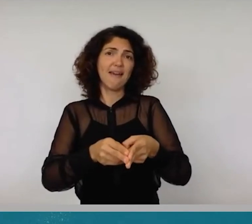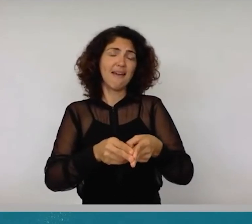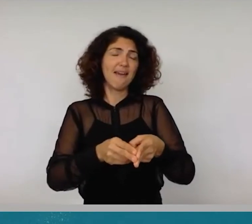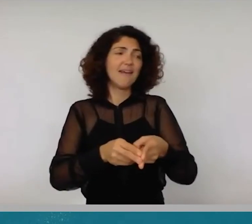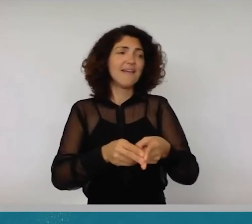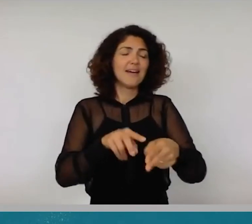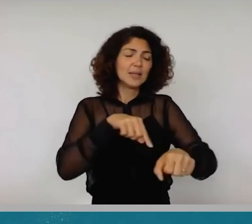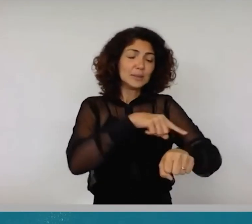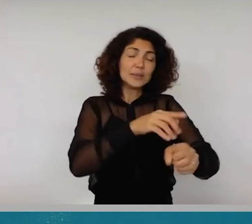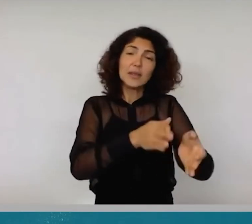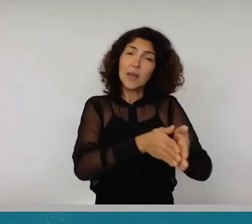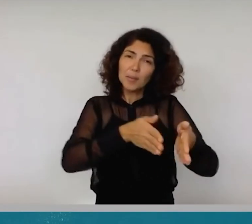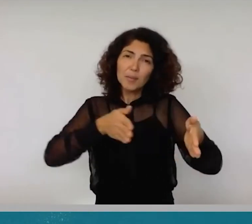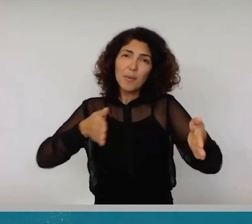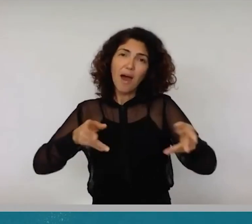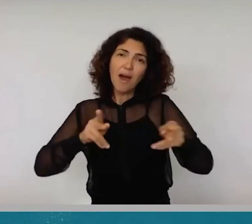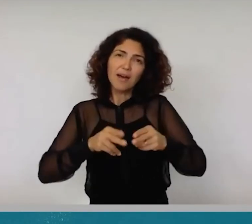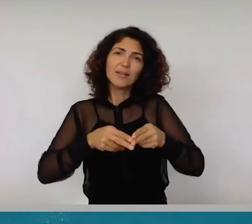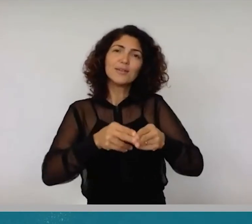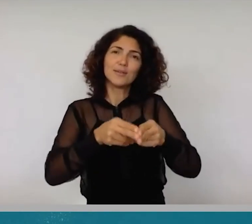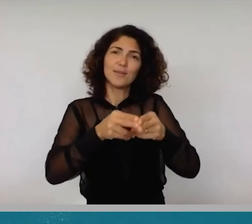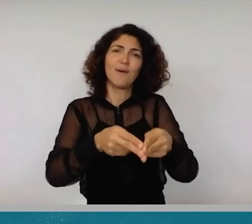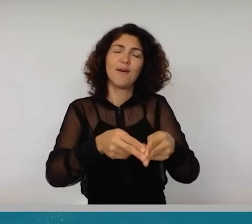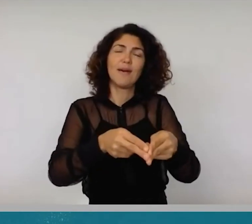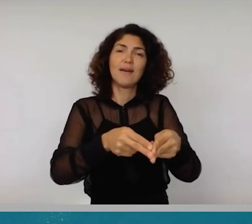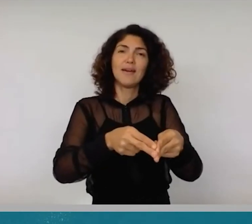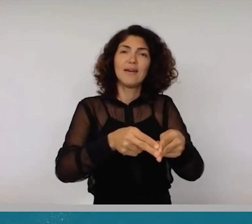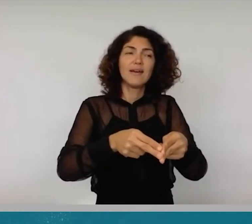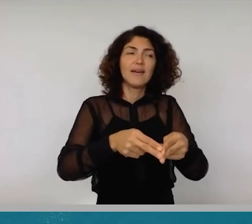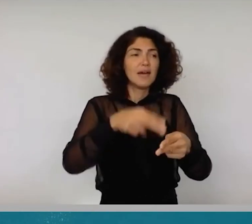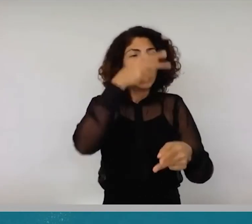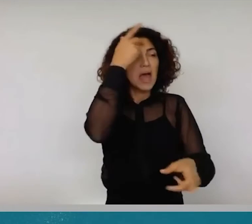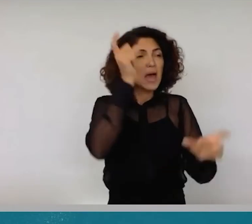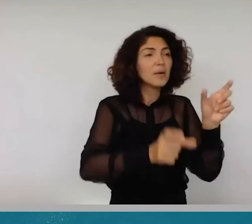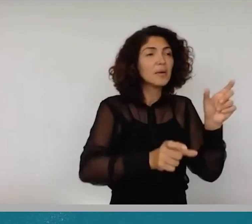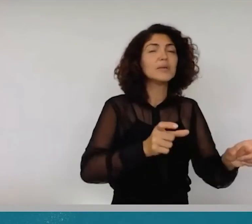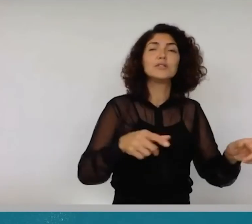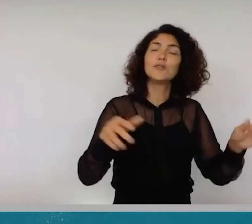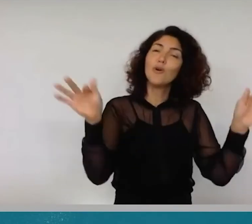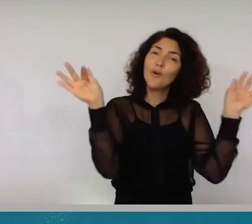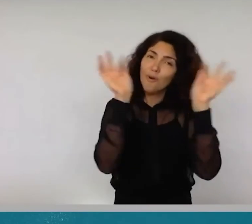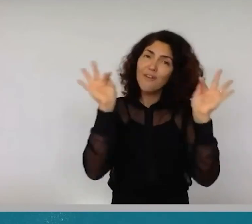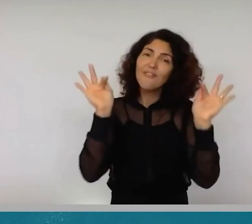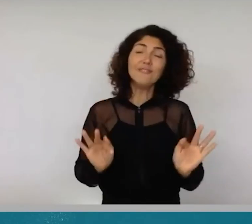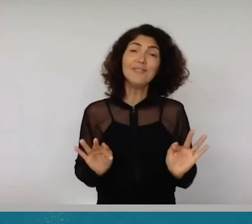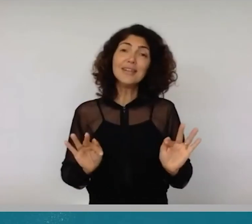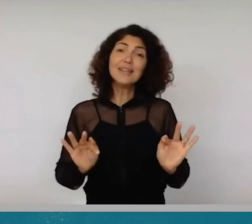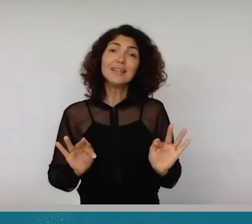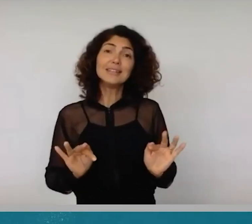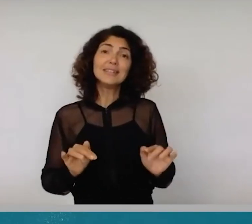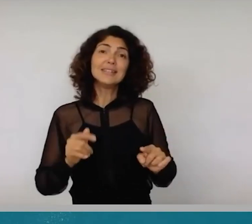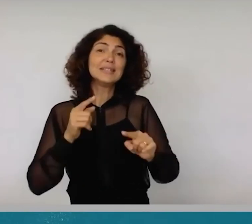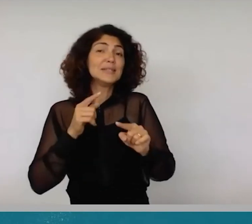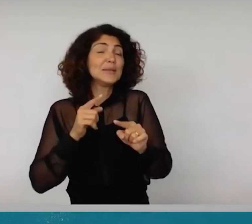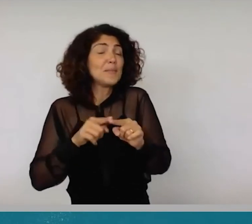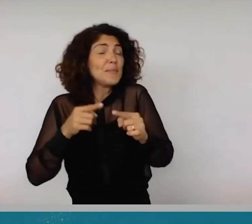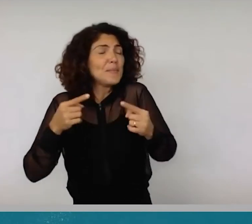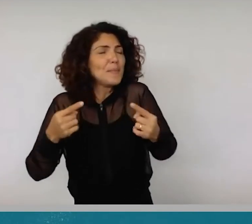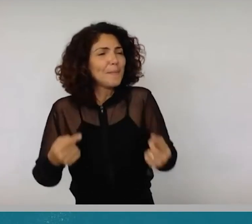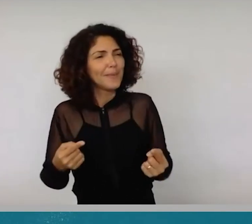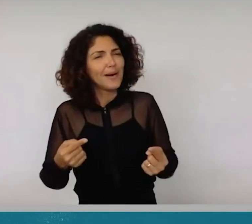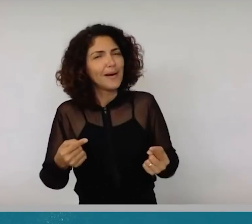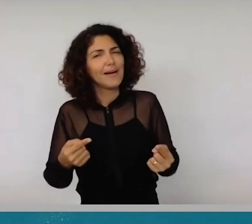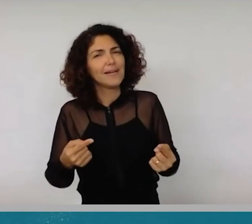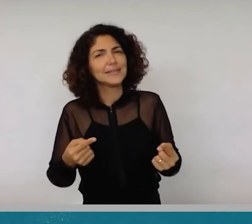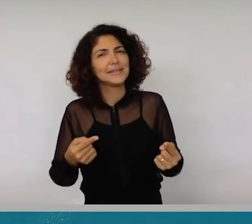as pequenas alegrias que o homem tem que lhe dá motivação para viver, é ou não é? Não é assim que o homem vive?